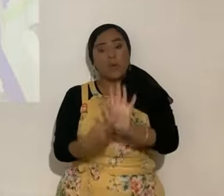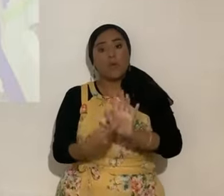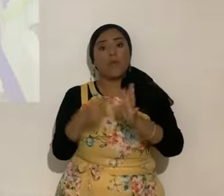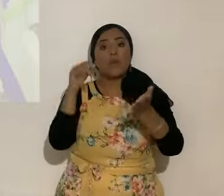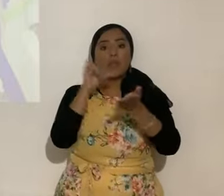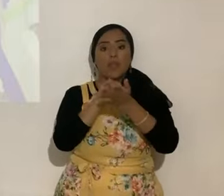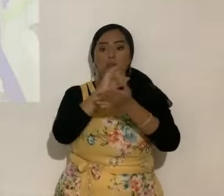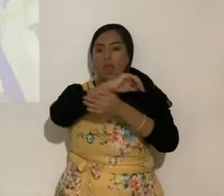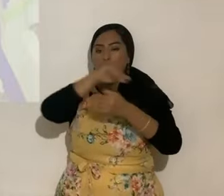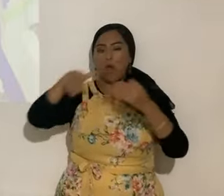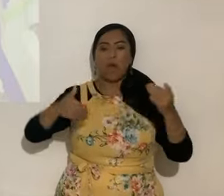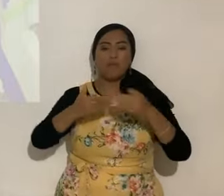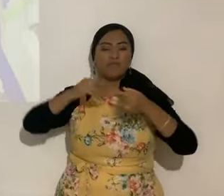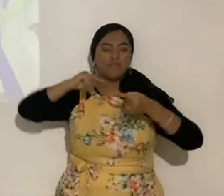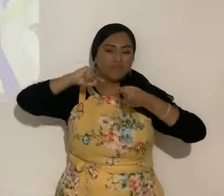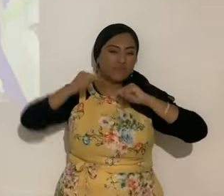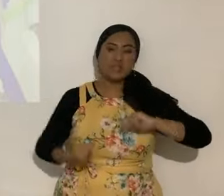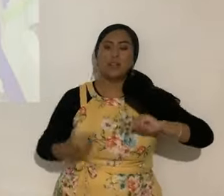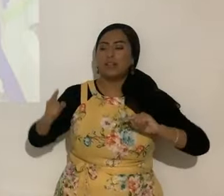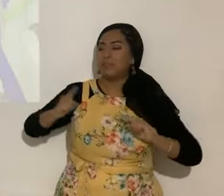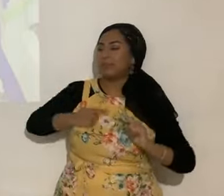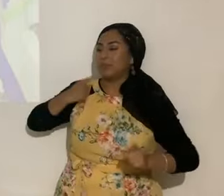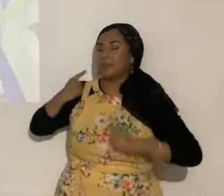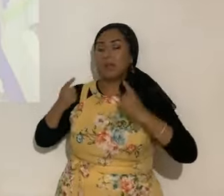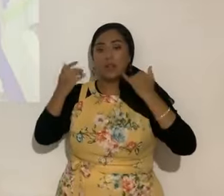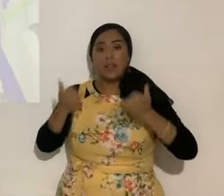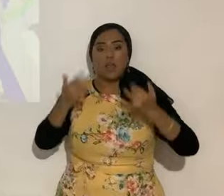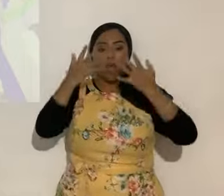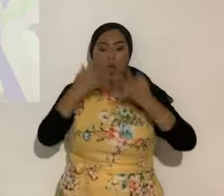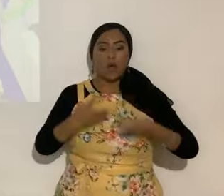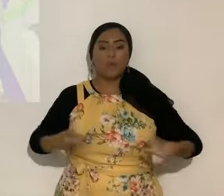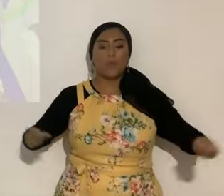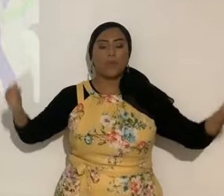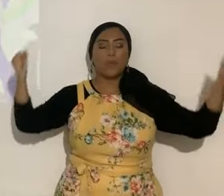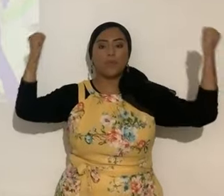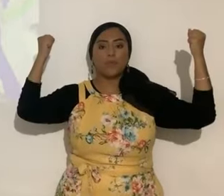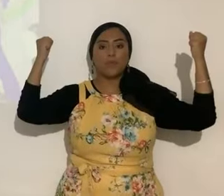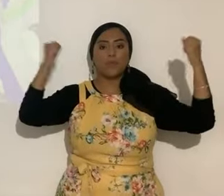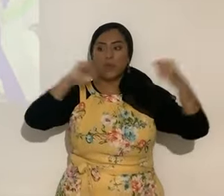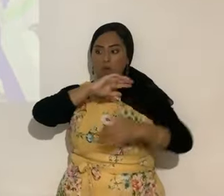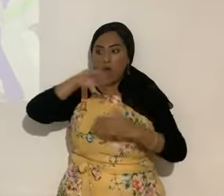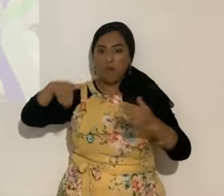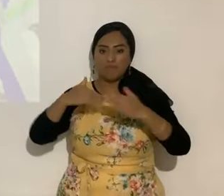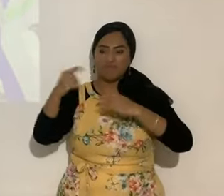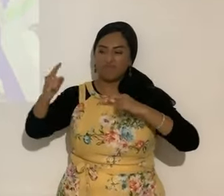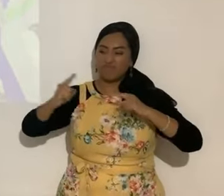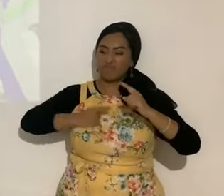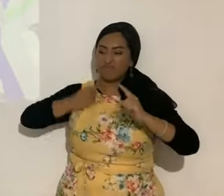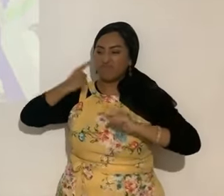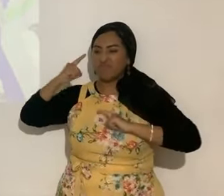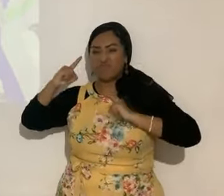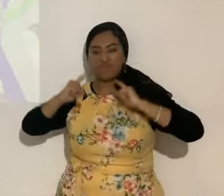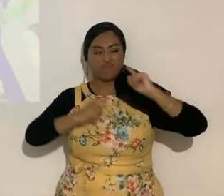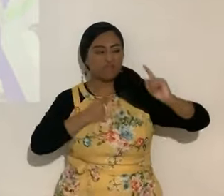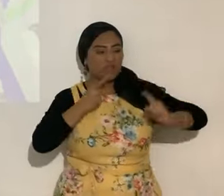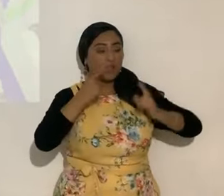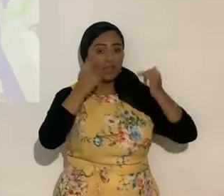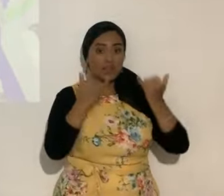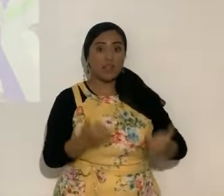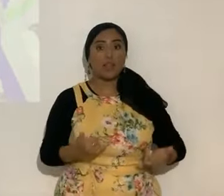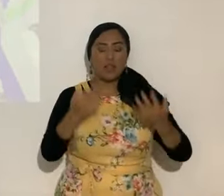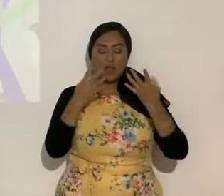toda herida que te hayan hecho ha sanado, que toda herida que te hayan hecho ha